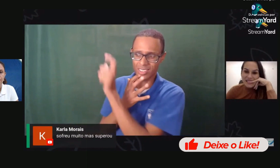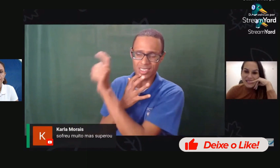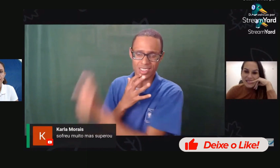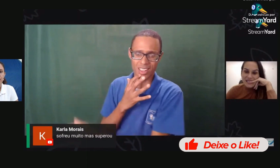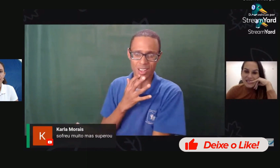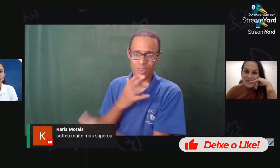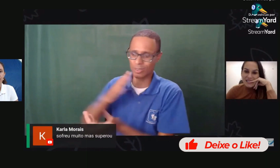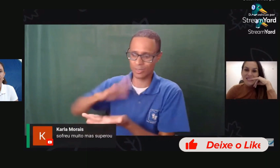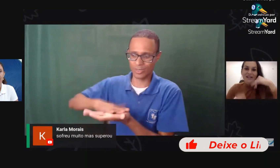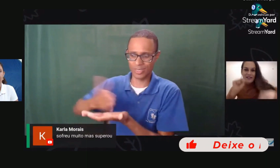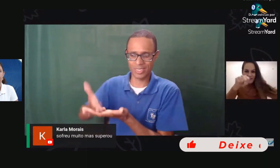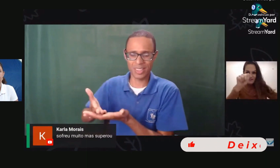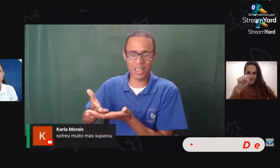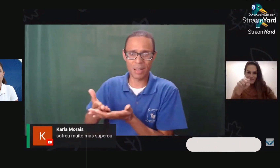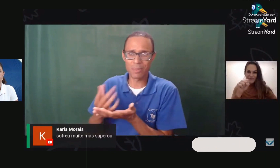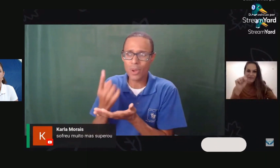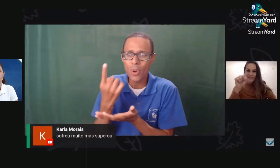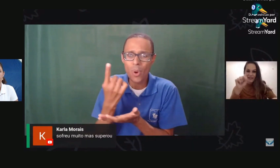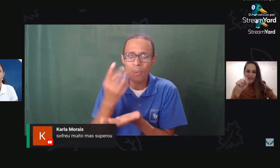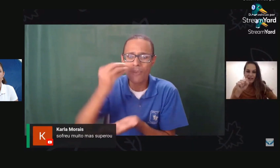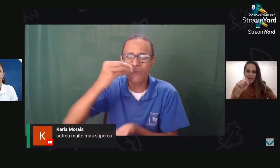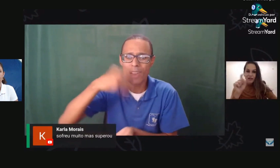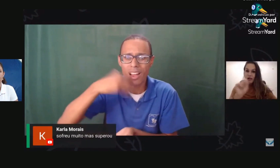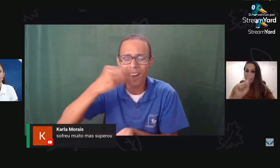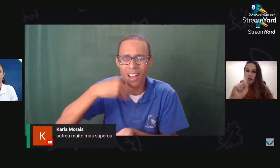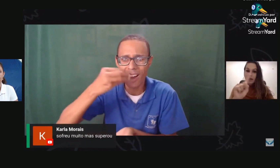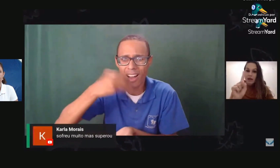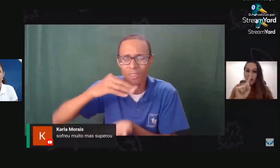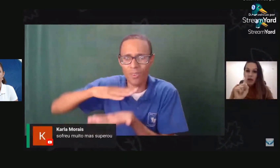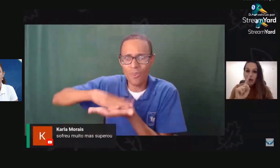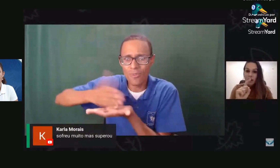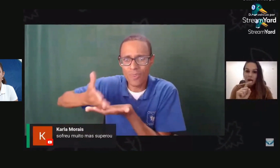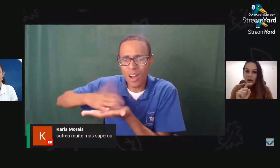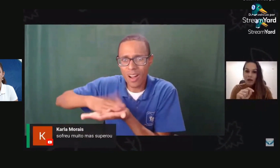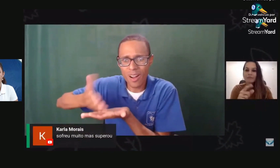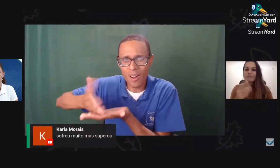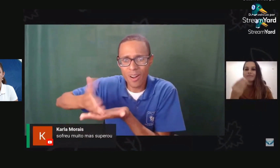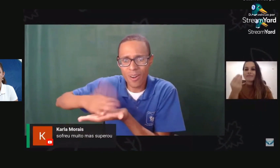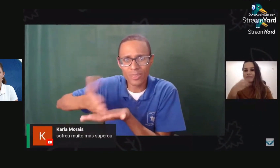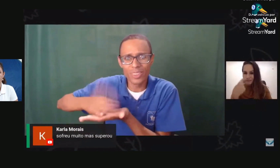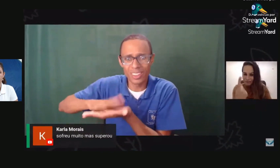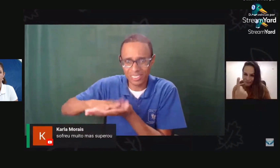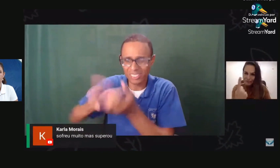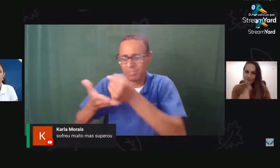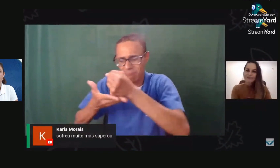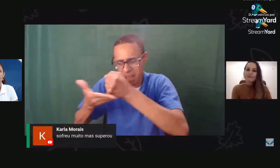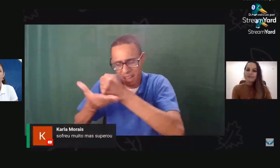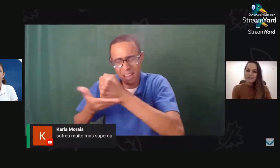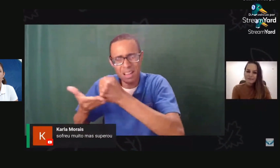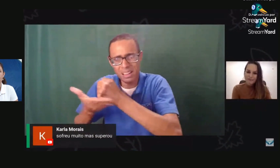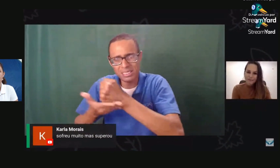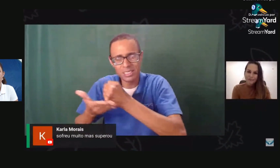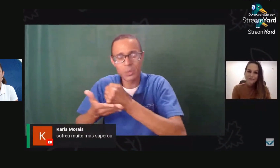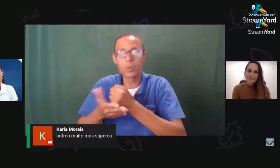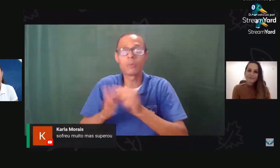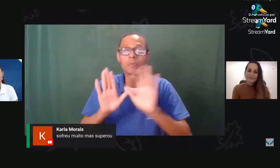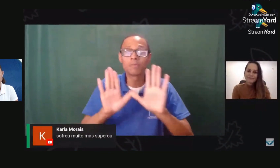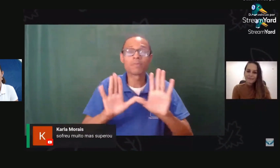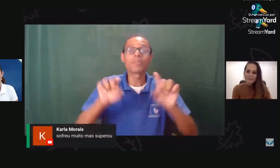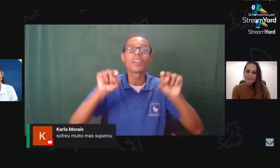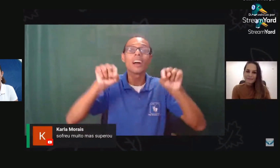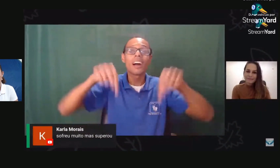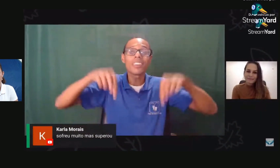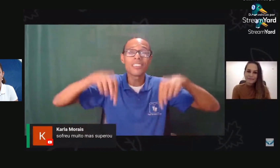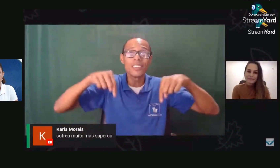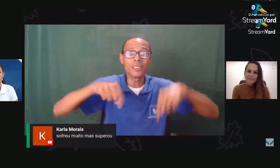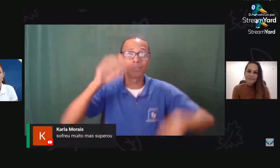intérprete, e lá nessa situação em Macau teve essa falha, né, do tradutor intérprete, que estava ali